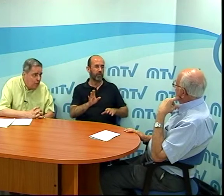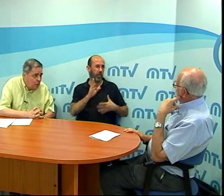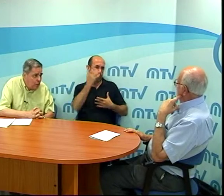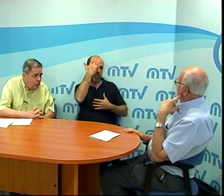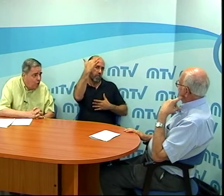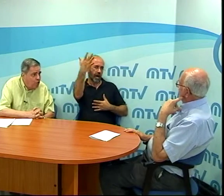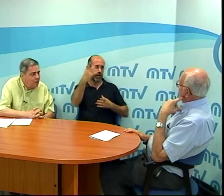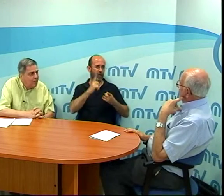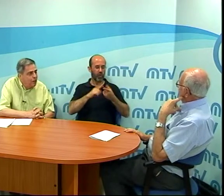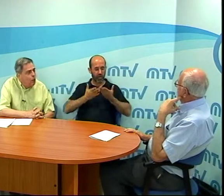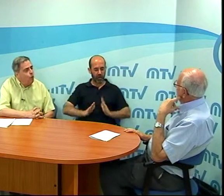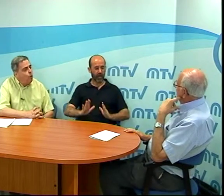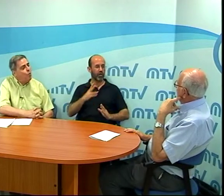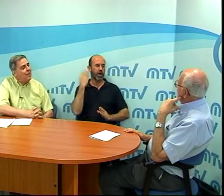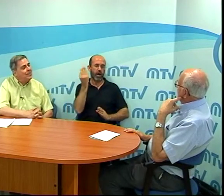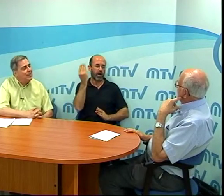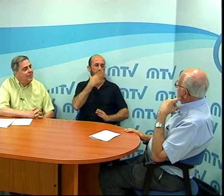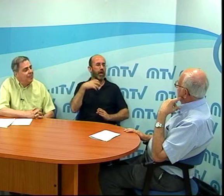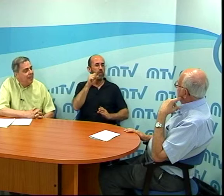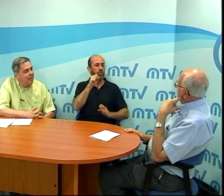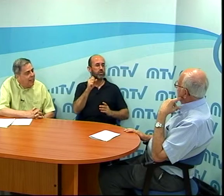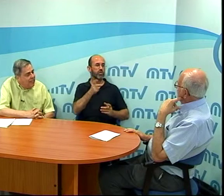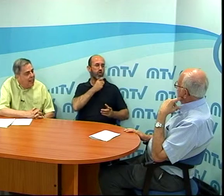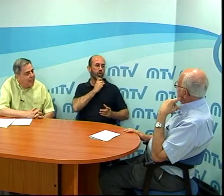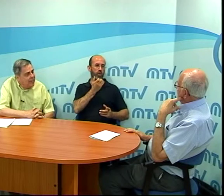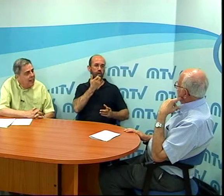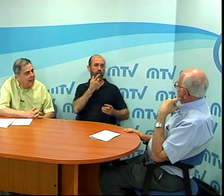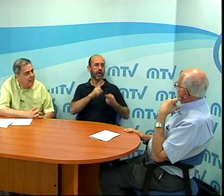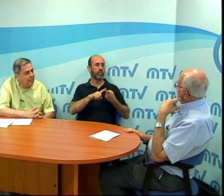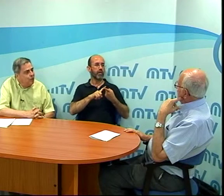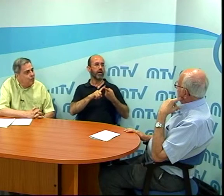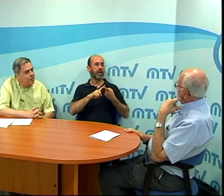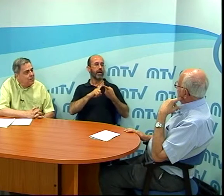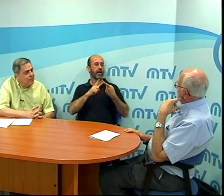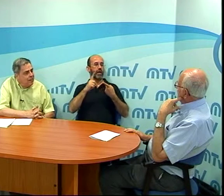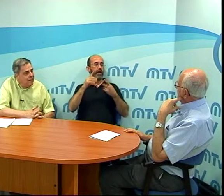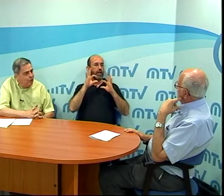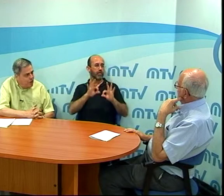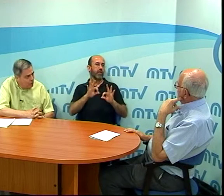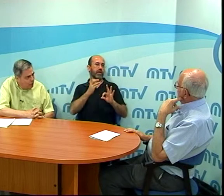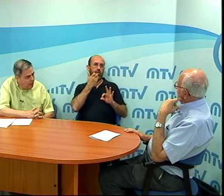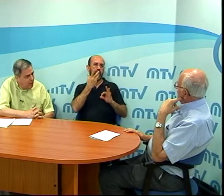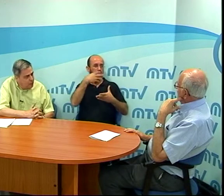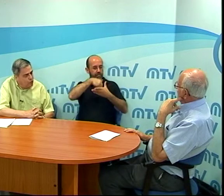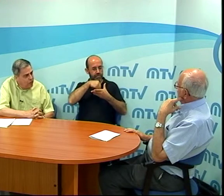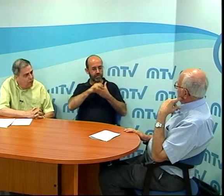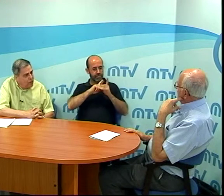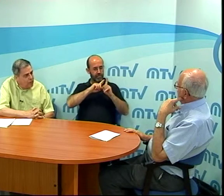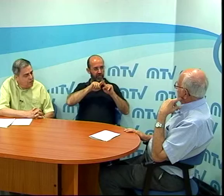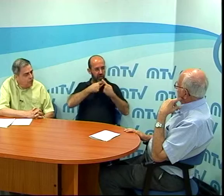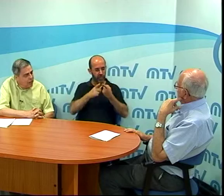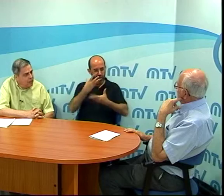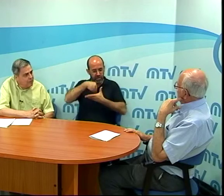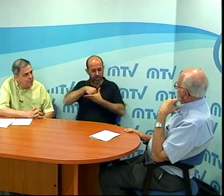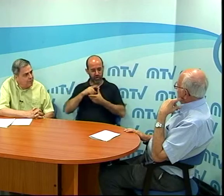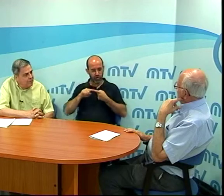tanto, hermosos hijos. ¿Cómo es el día a día, entonces, con esa mujer y esos hijos,